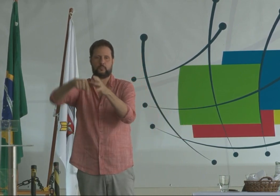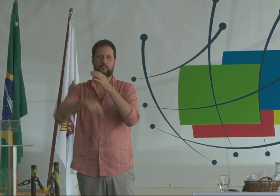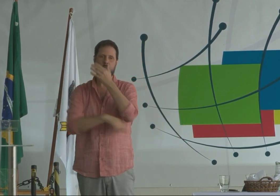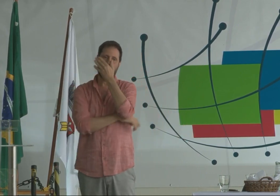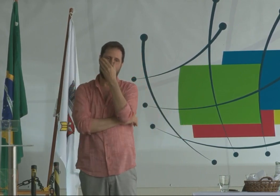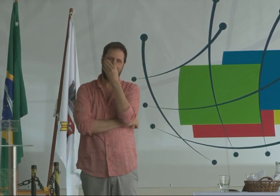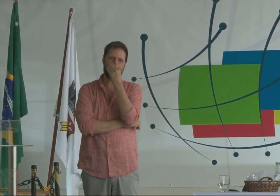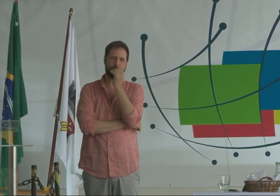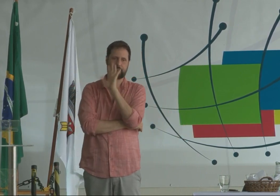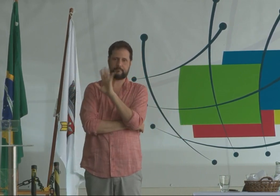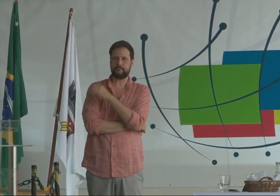específica.